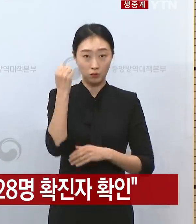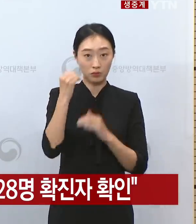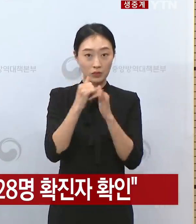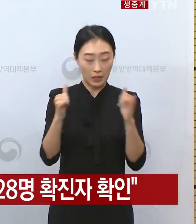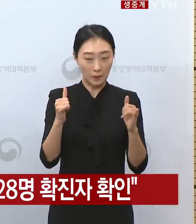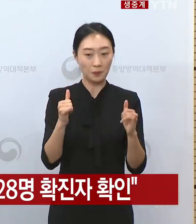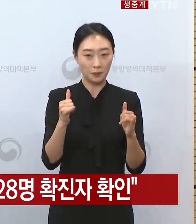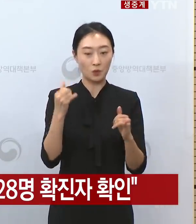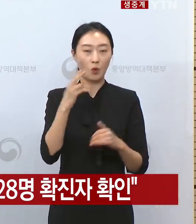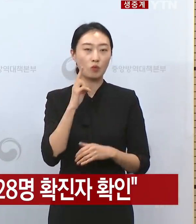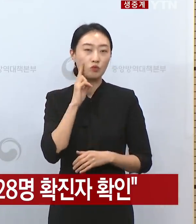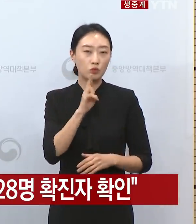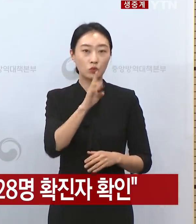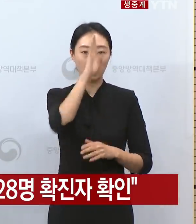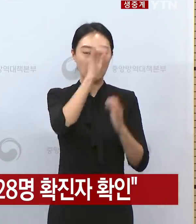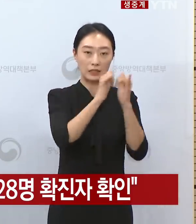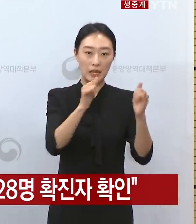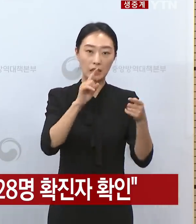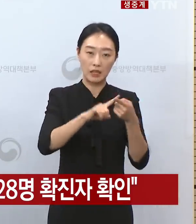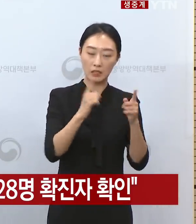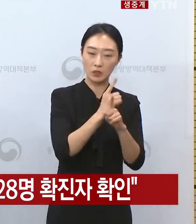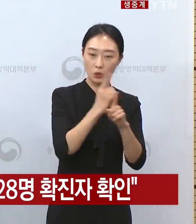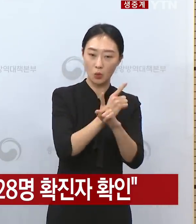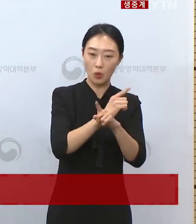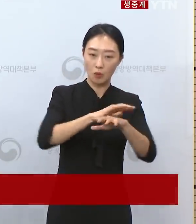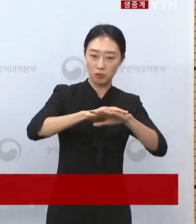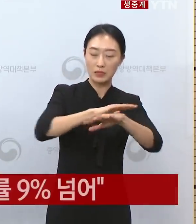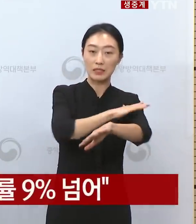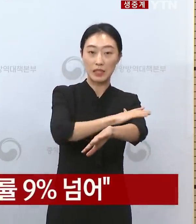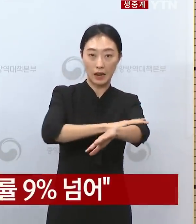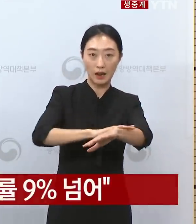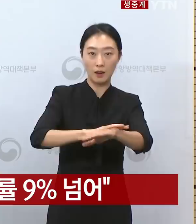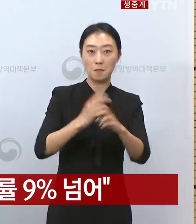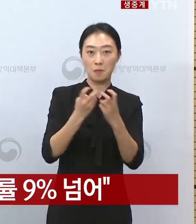더 정교하게 만드는 것들을 진행하고 있는 상황입니다.